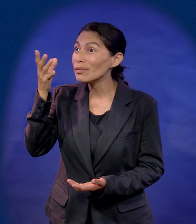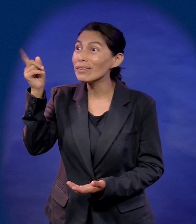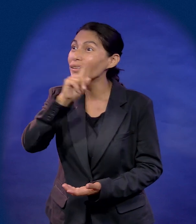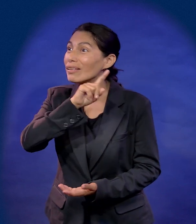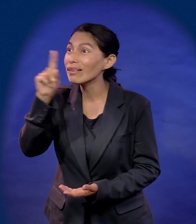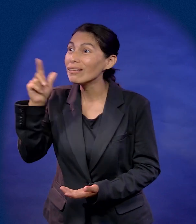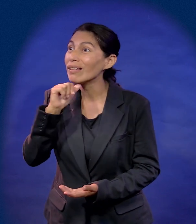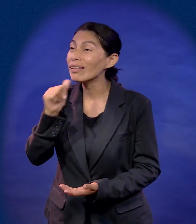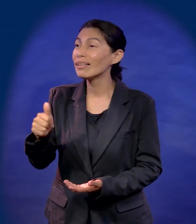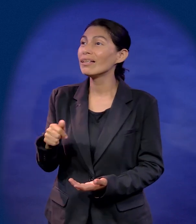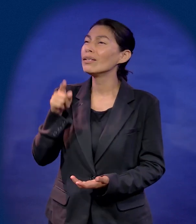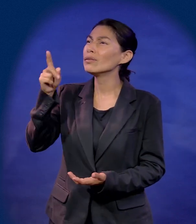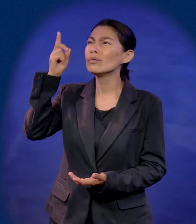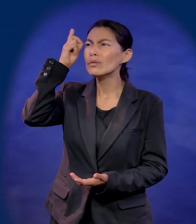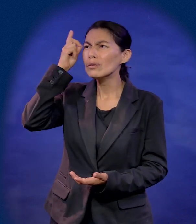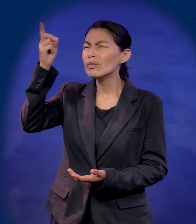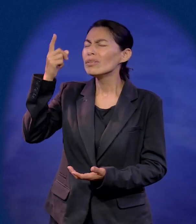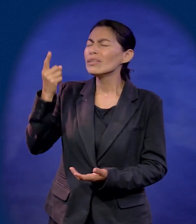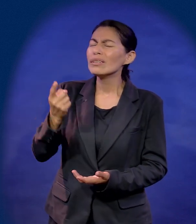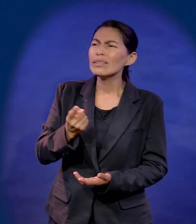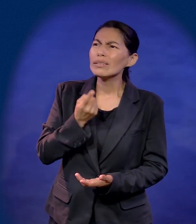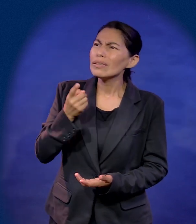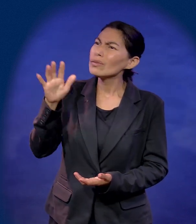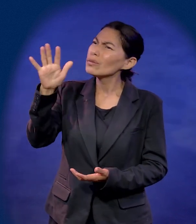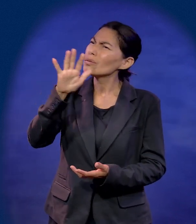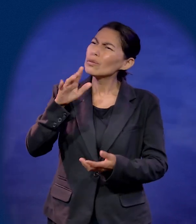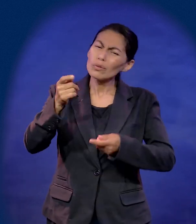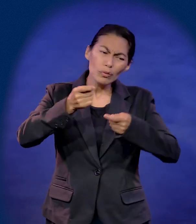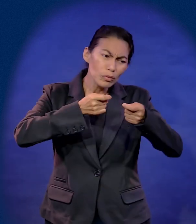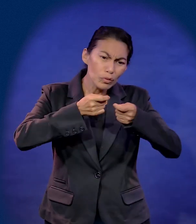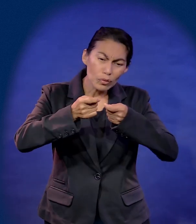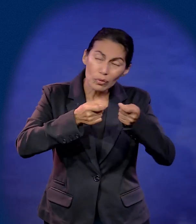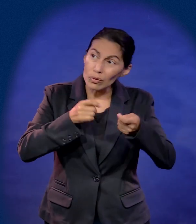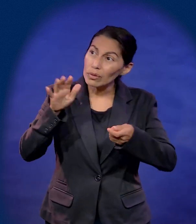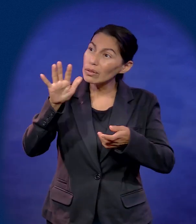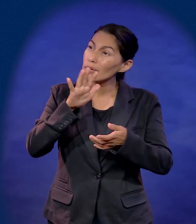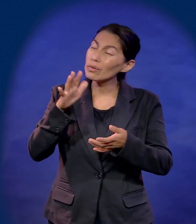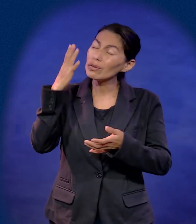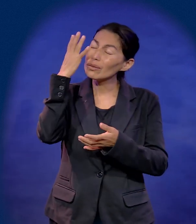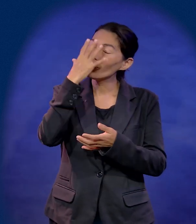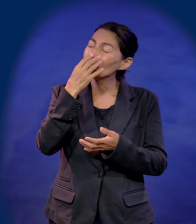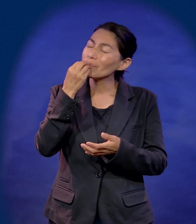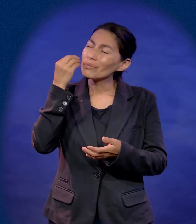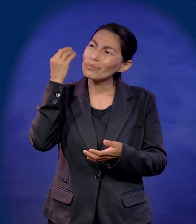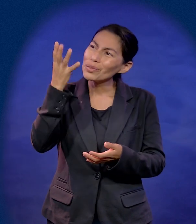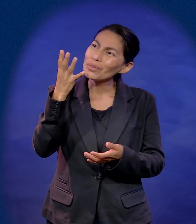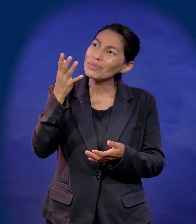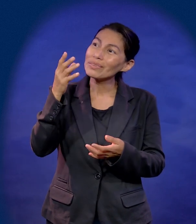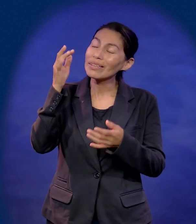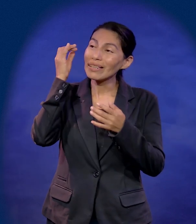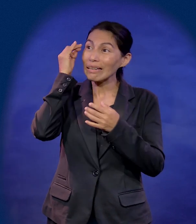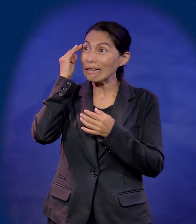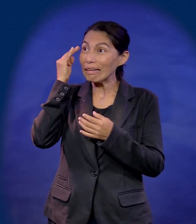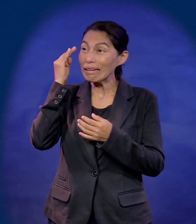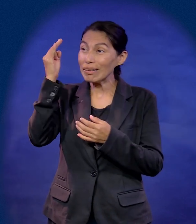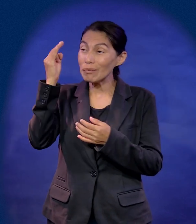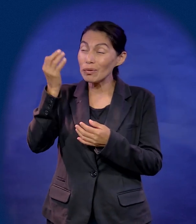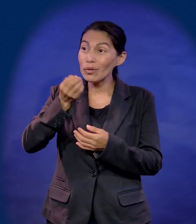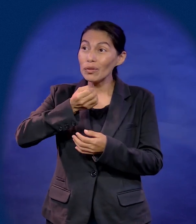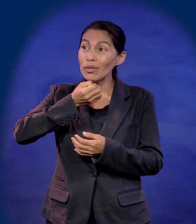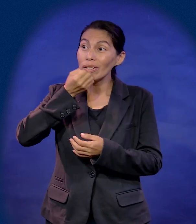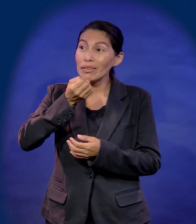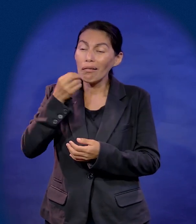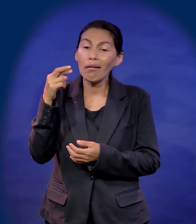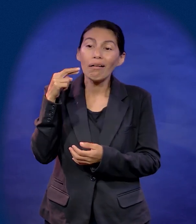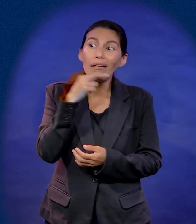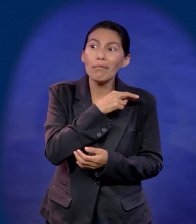Hablaba en serio, pero se me había olvidado. Pero a ti no se te olvidó. Tú eres el Dios eterno, el que controla el universo. Tienes un montón de